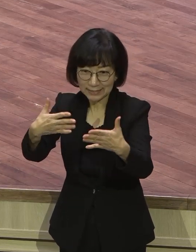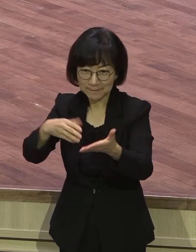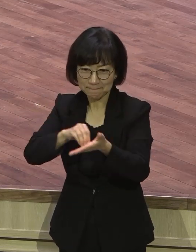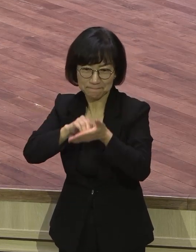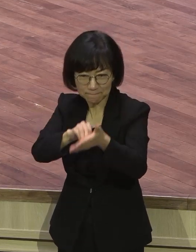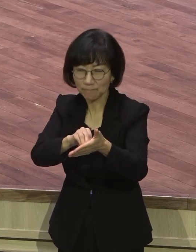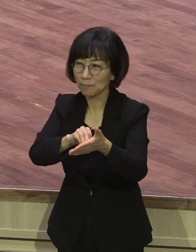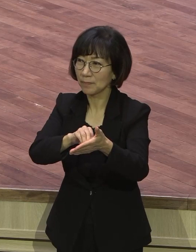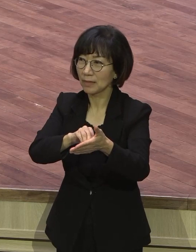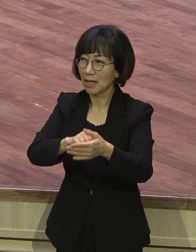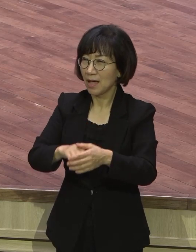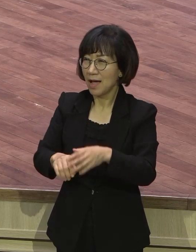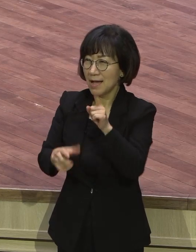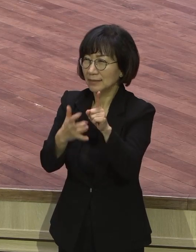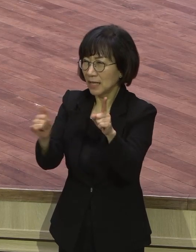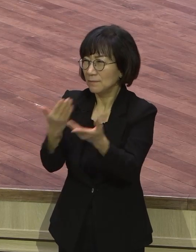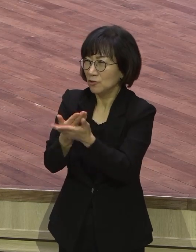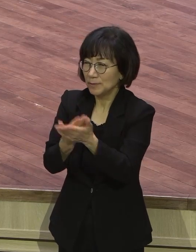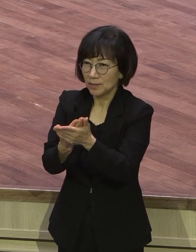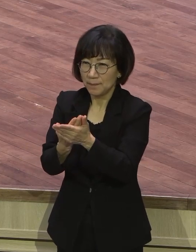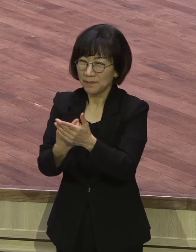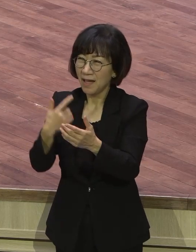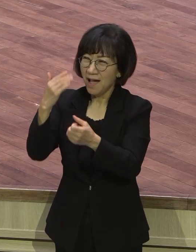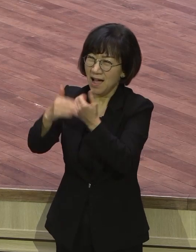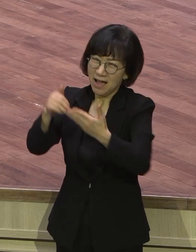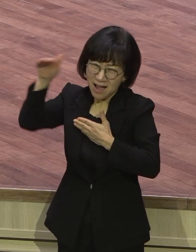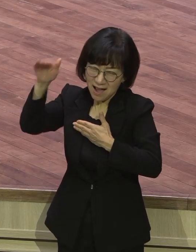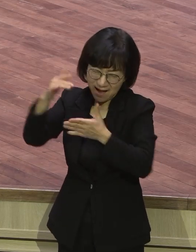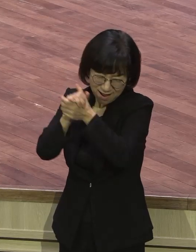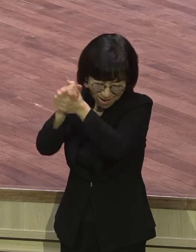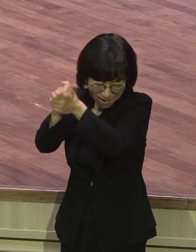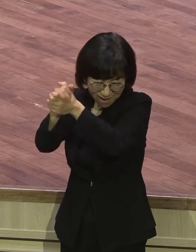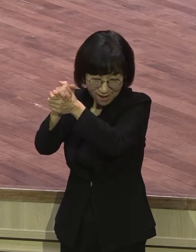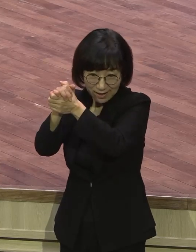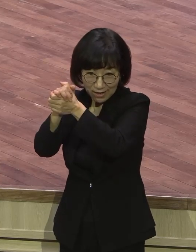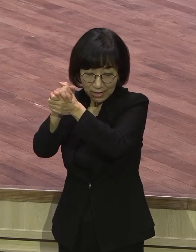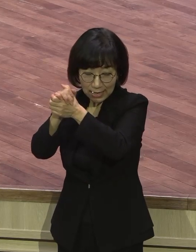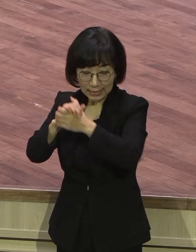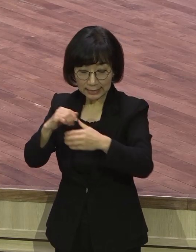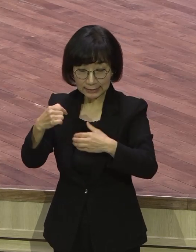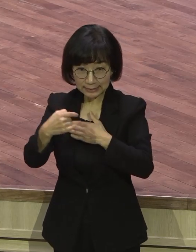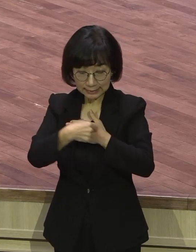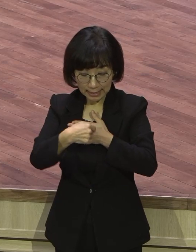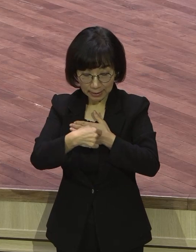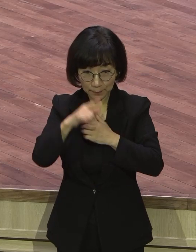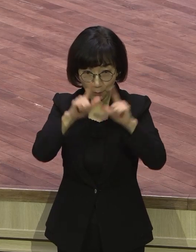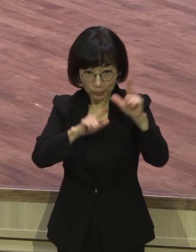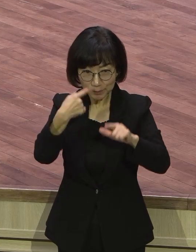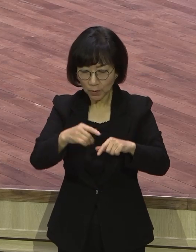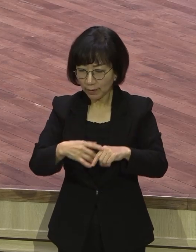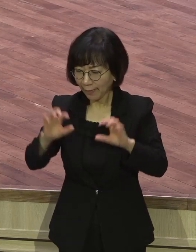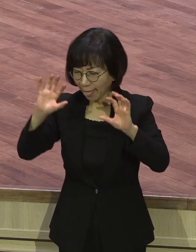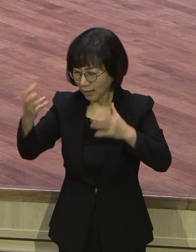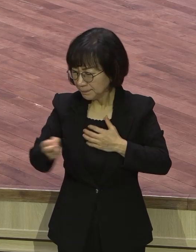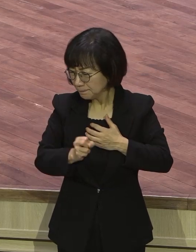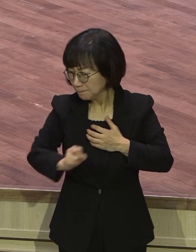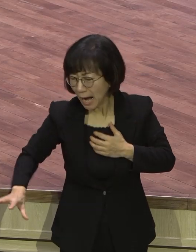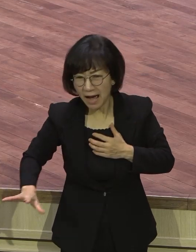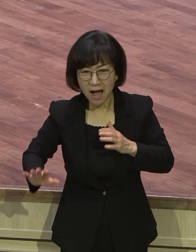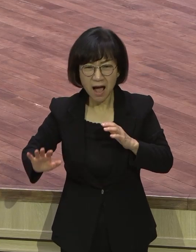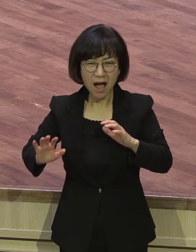주십시오. 한용혼 눈을 불쾌하는 기도하십시오. 잃어버린 아이를 내가 잃어버린 내 아이를